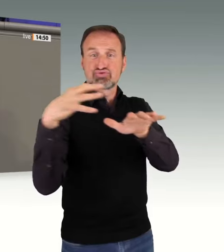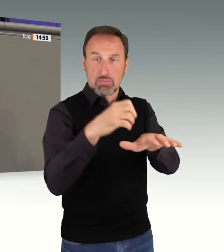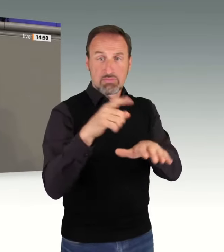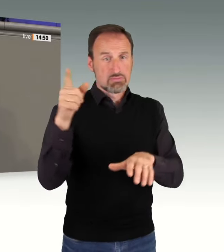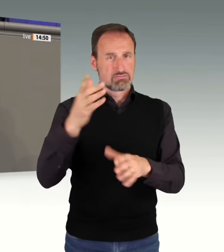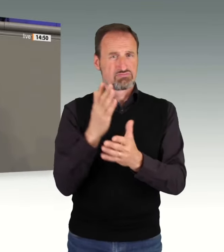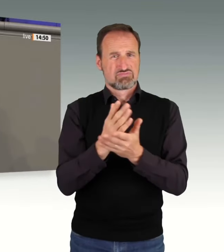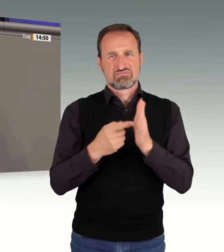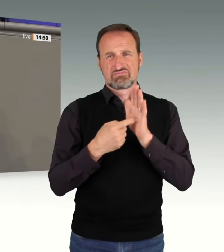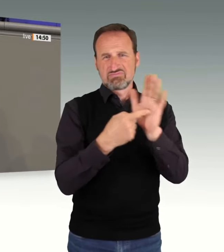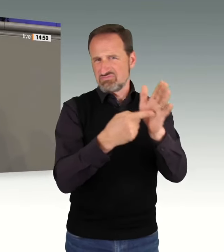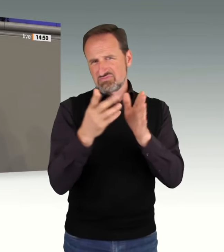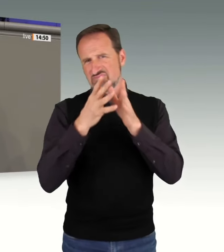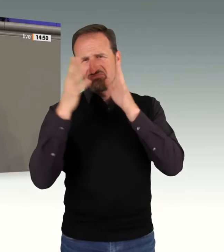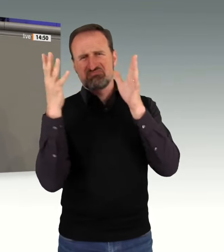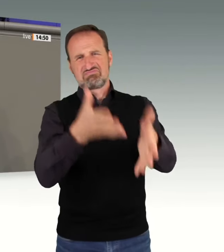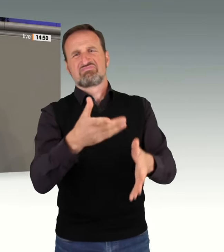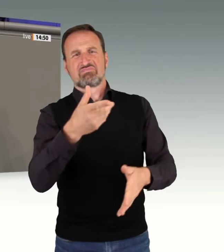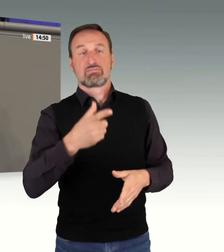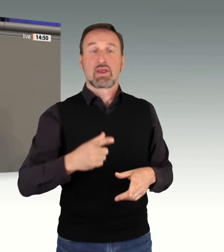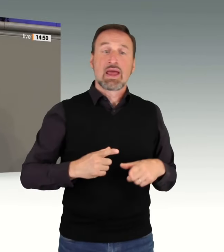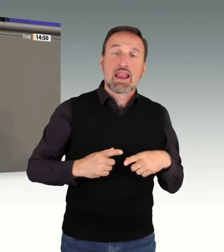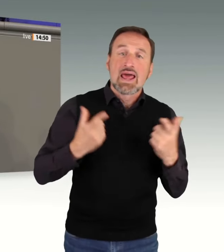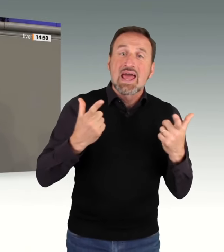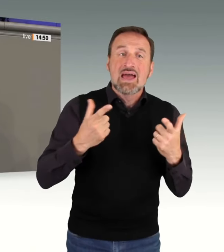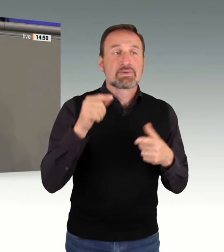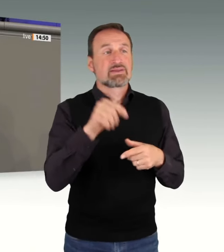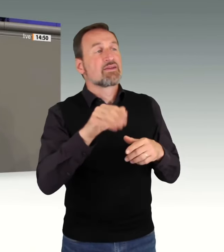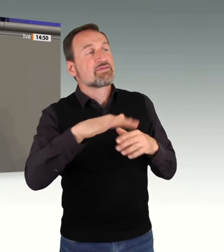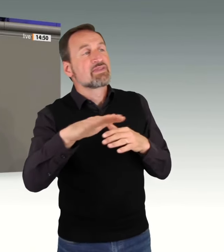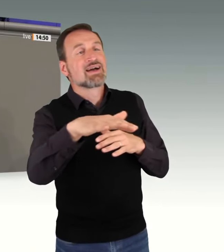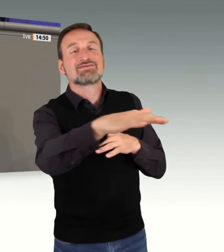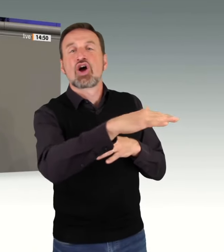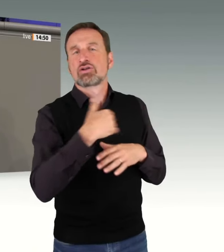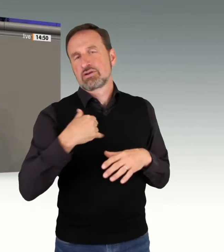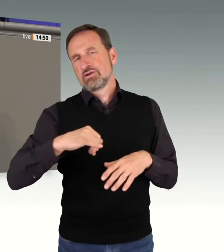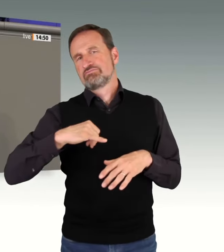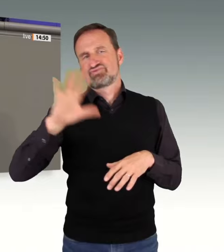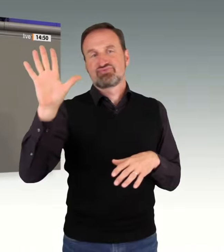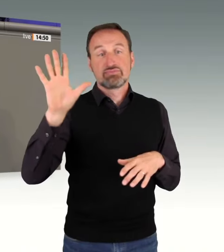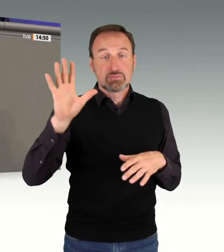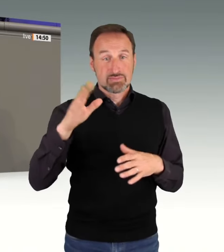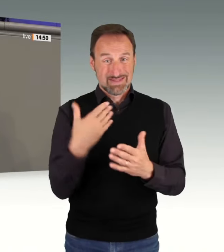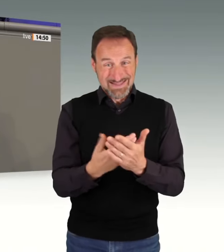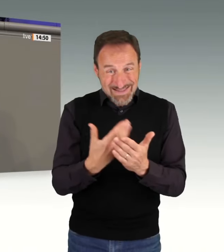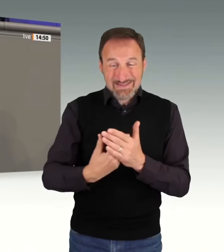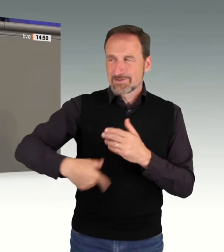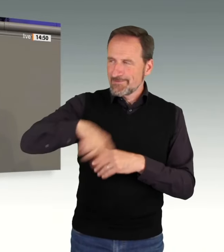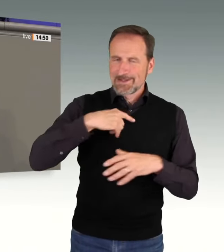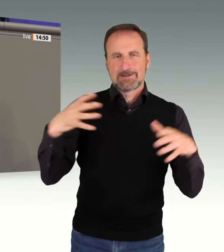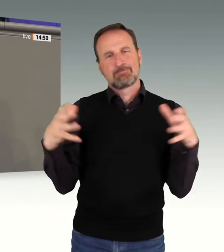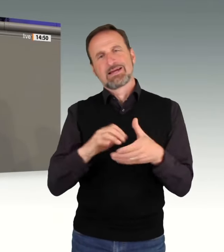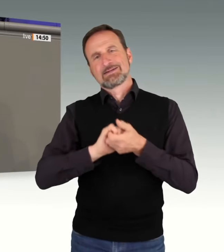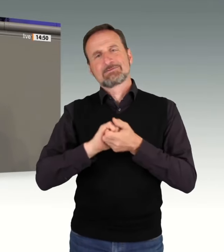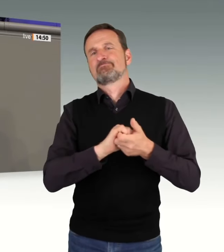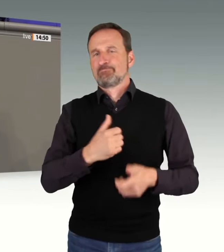Niveau zu bringen, als man unmöglich ist, aus dem Krieg wieder herauszukommen. Meine Damen und Herren, Sie können sich bestimmt